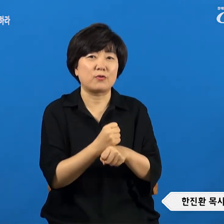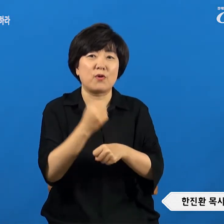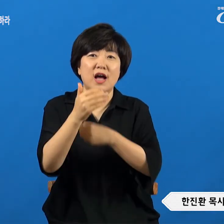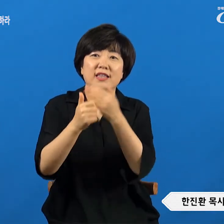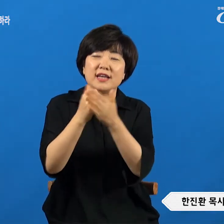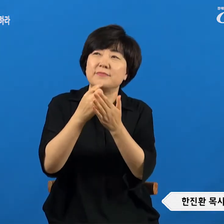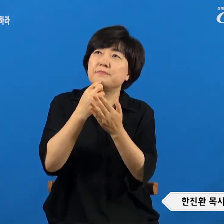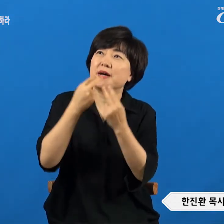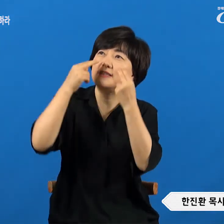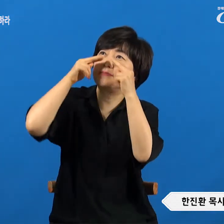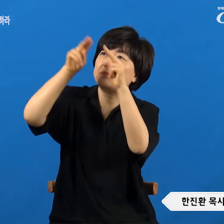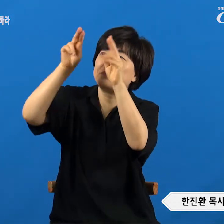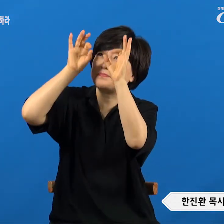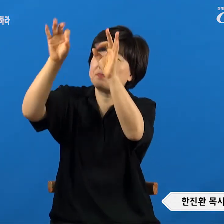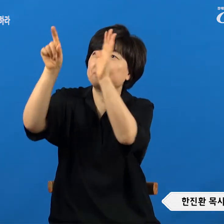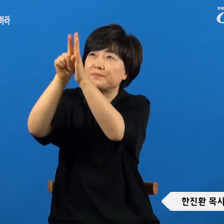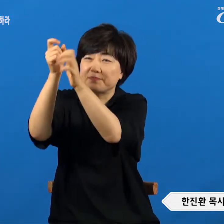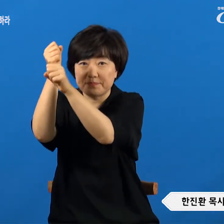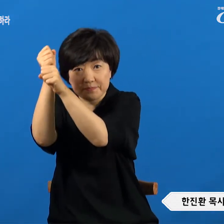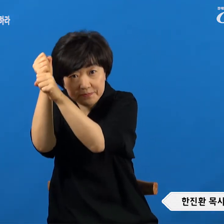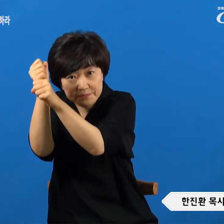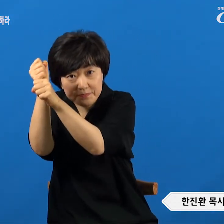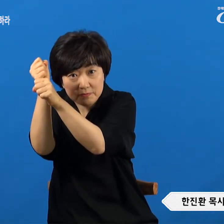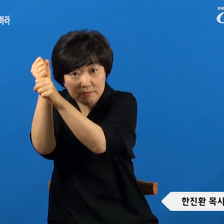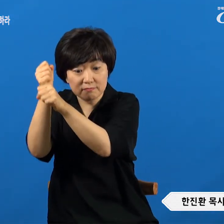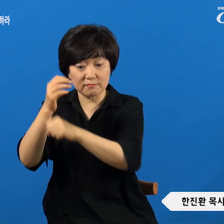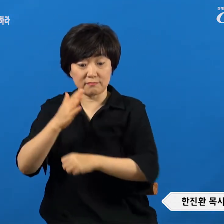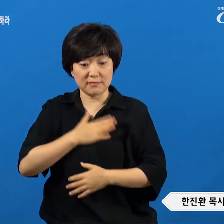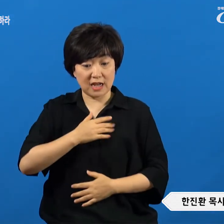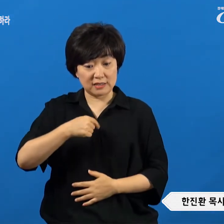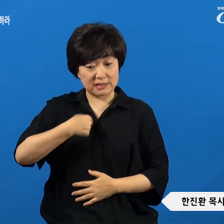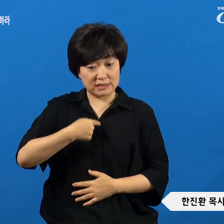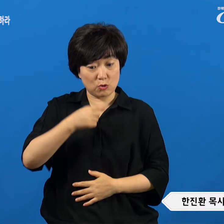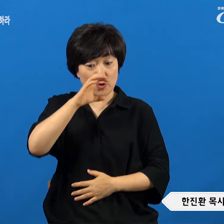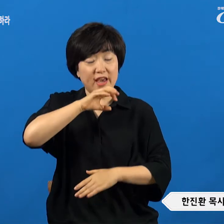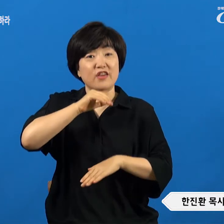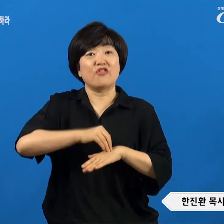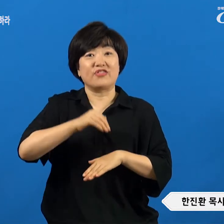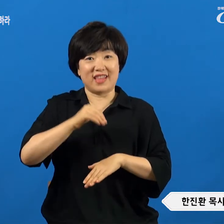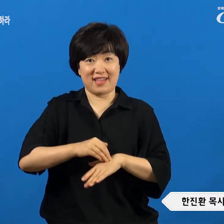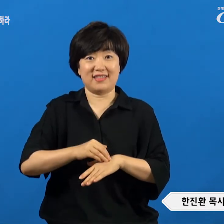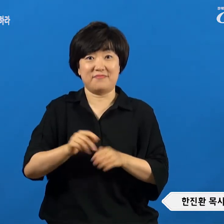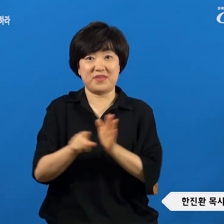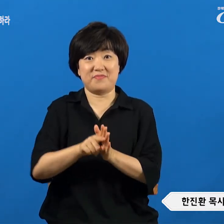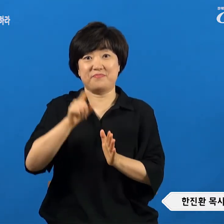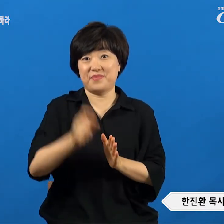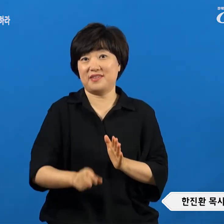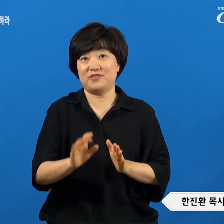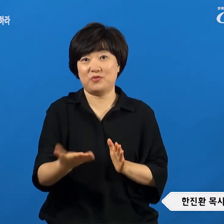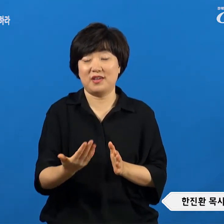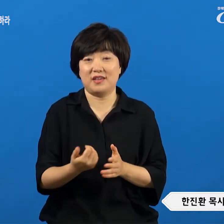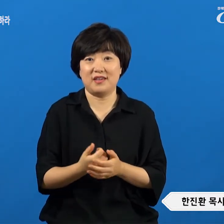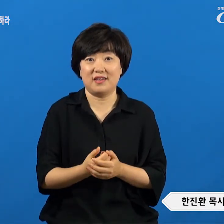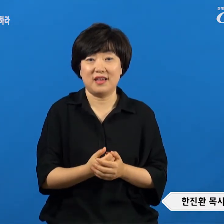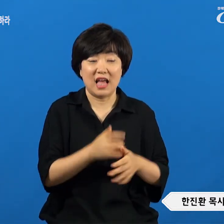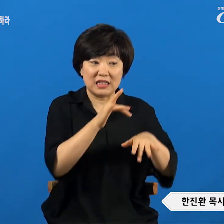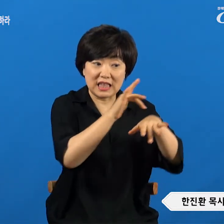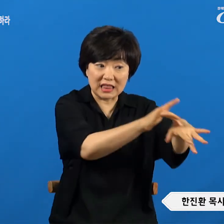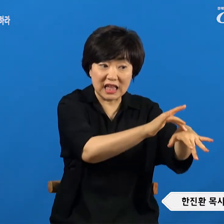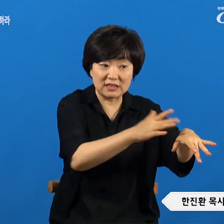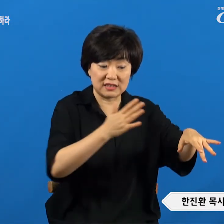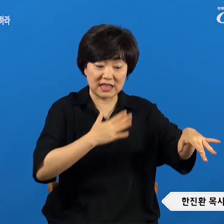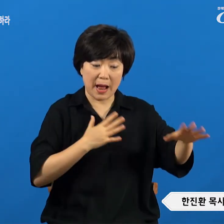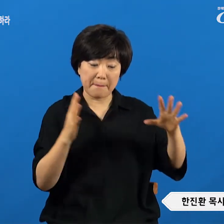하나님만을 전심으로 의지하게 되면 그것이 스스로에게 연단이 되는 것입니다. 사탄은 우리를